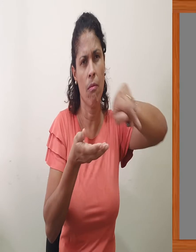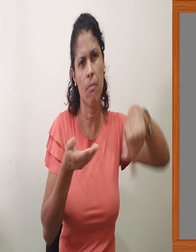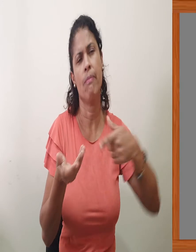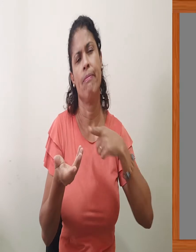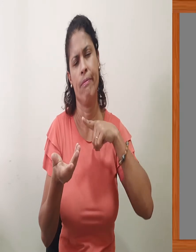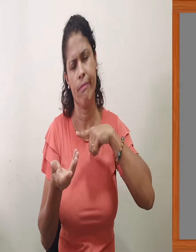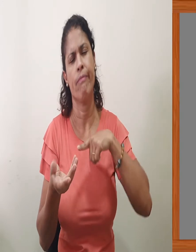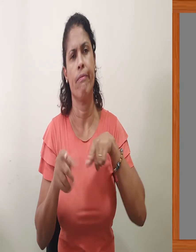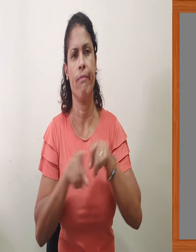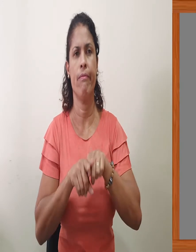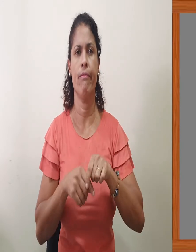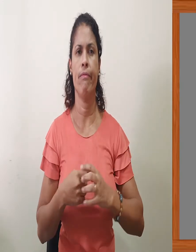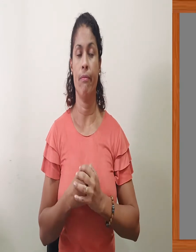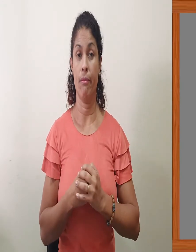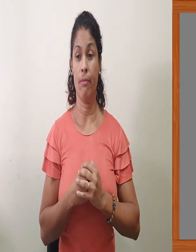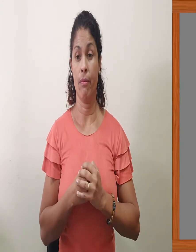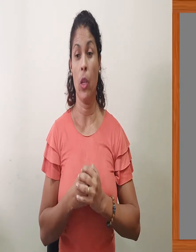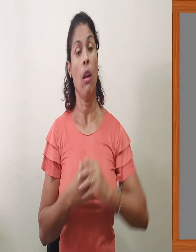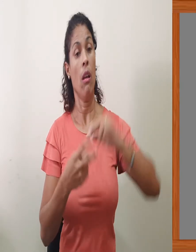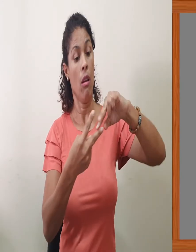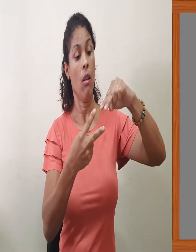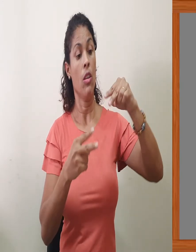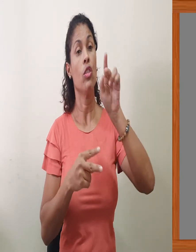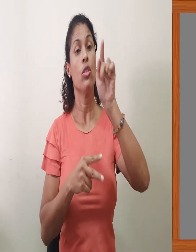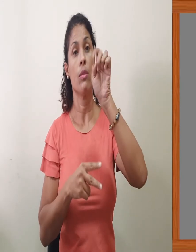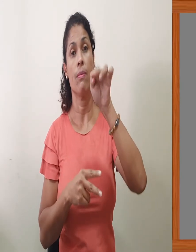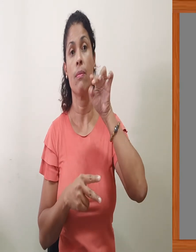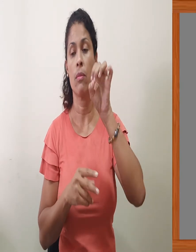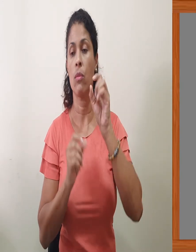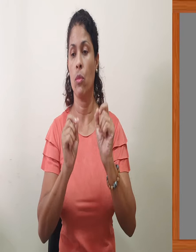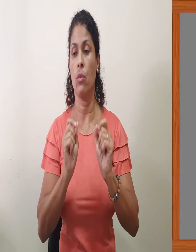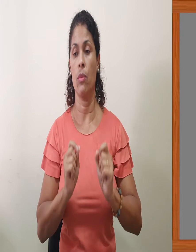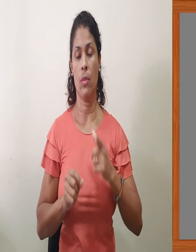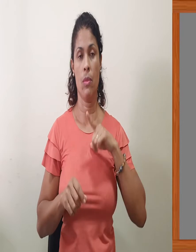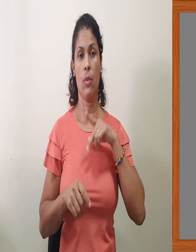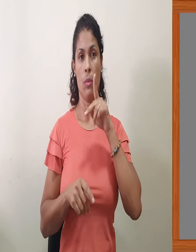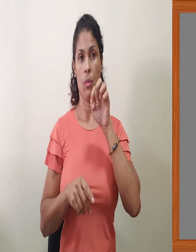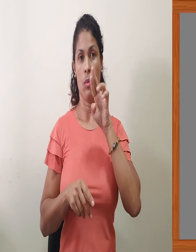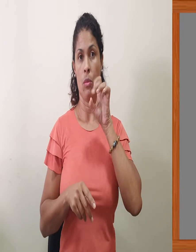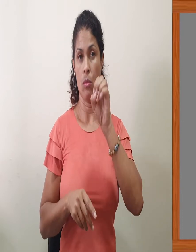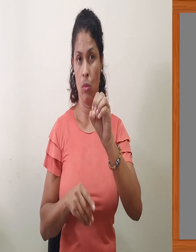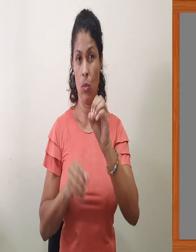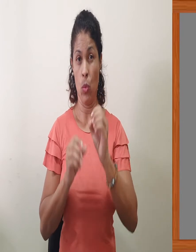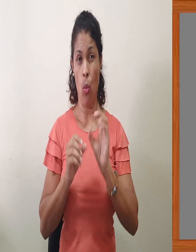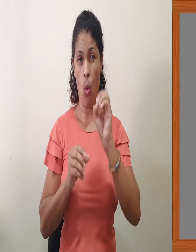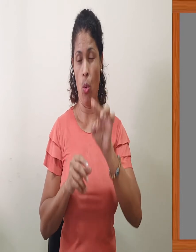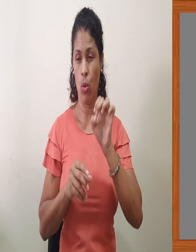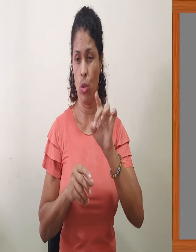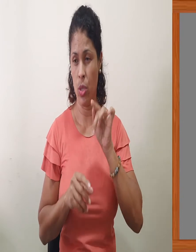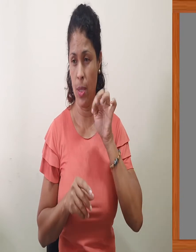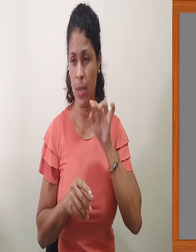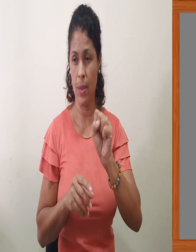químicas, às radiações, às infecções por vírus, como o HIV e o HPV, ou ainda